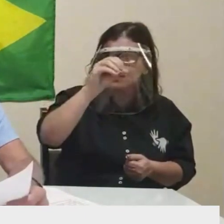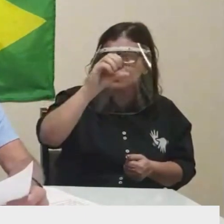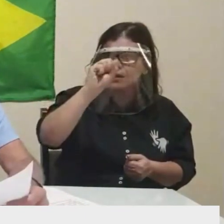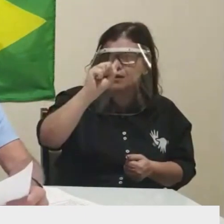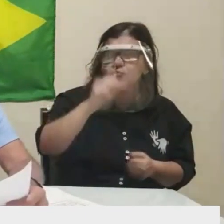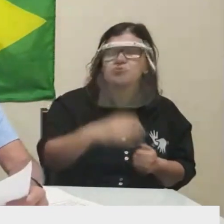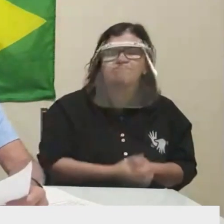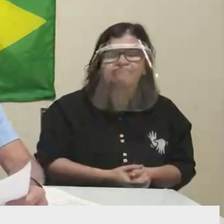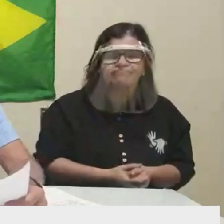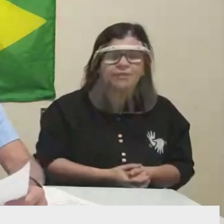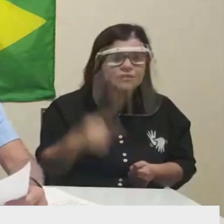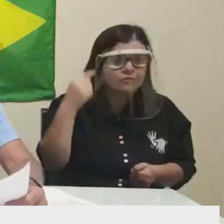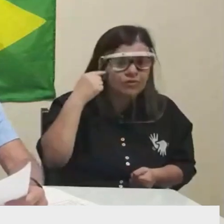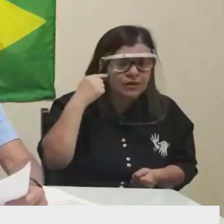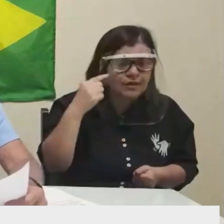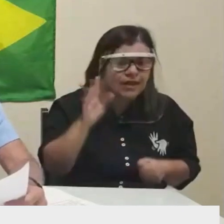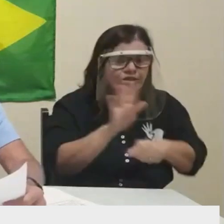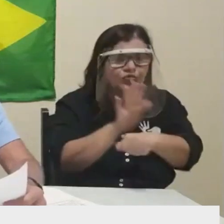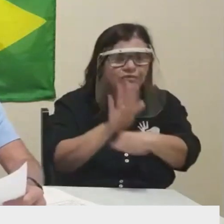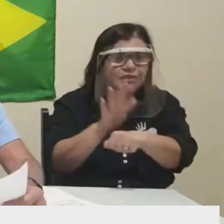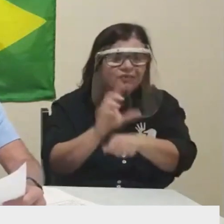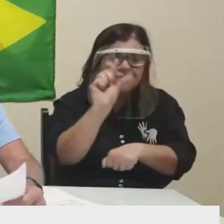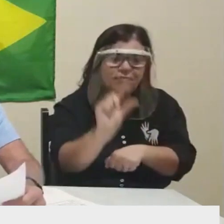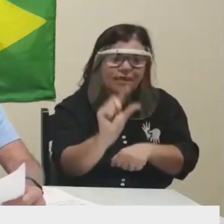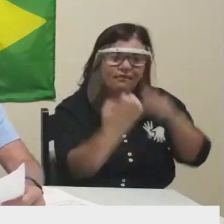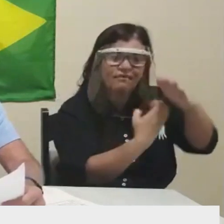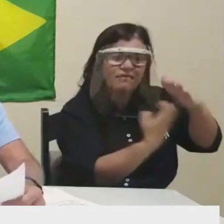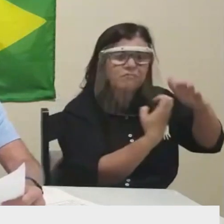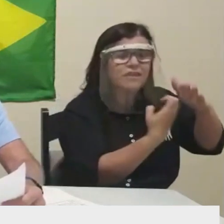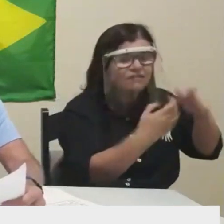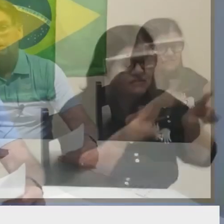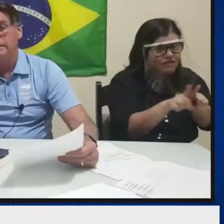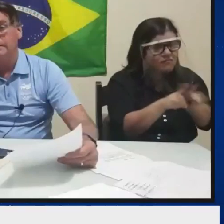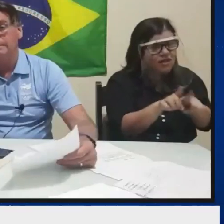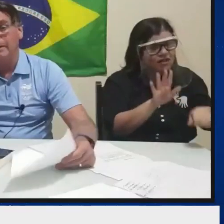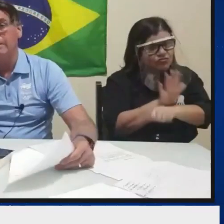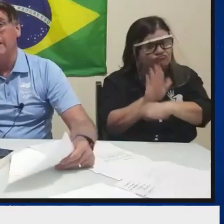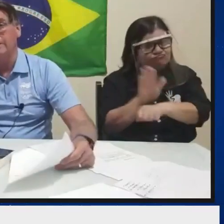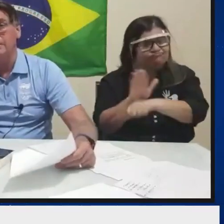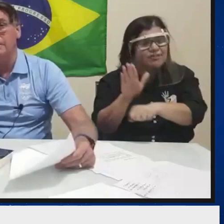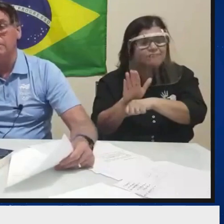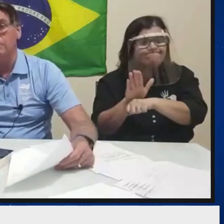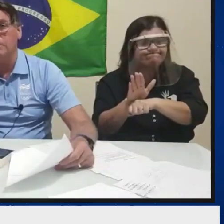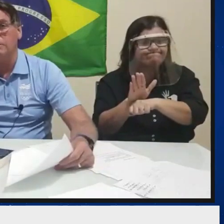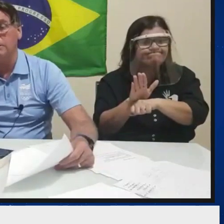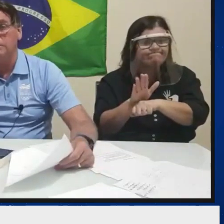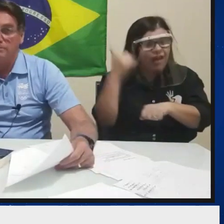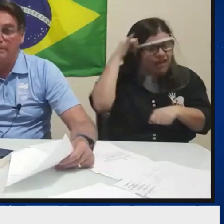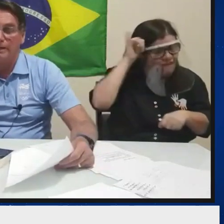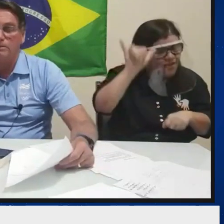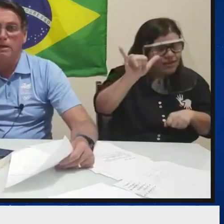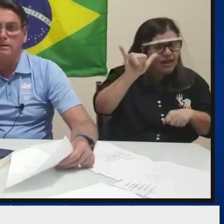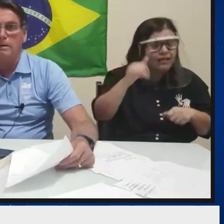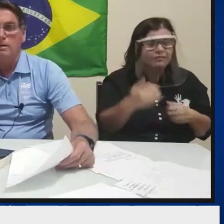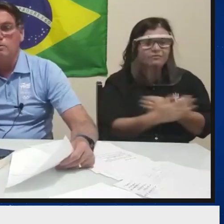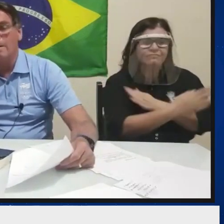micro e pequenas empresas, também um auxílio emergencial para eles, né? para evitar a demissão de funcionários. Seja bem-vindo de